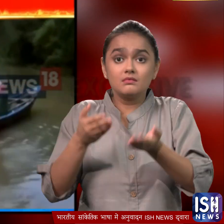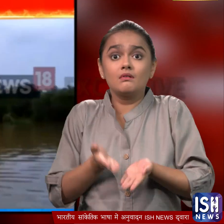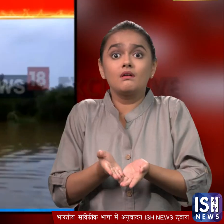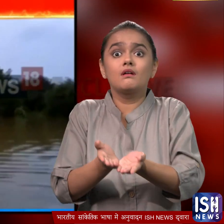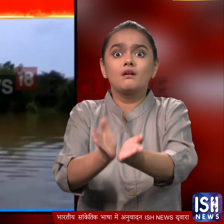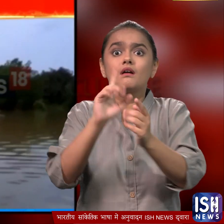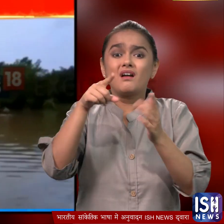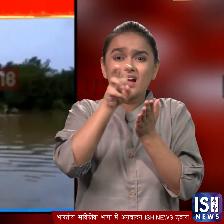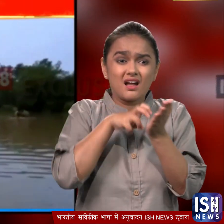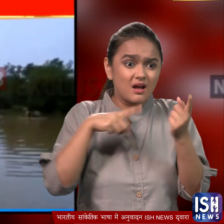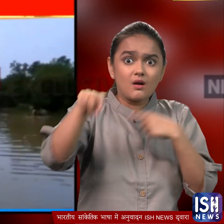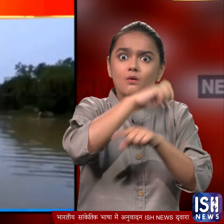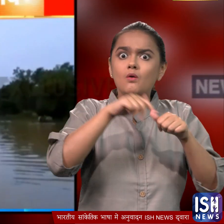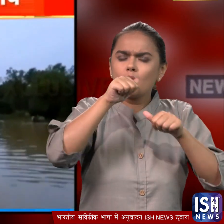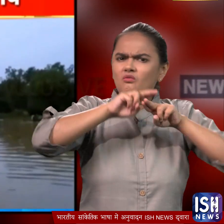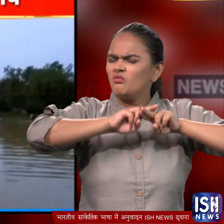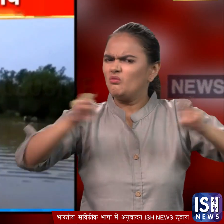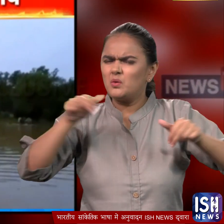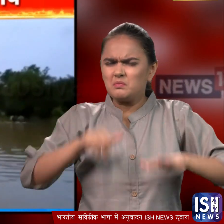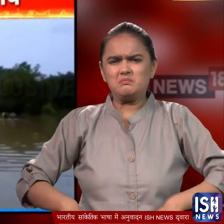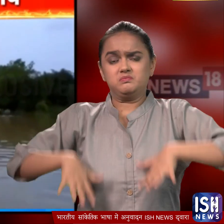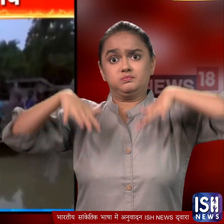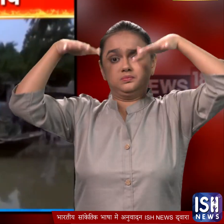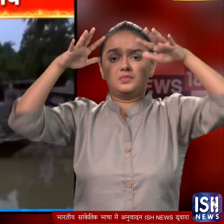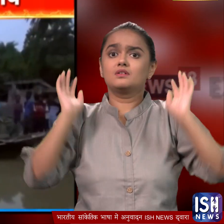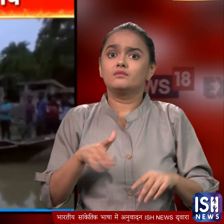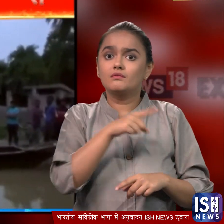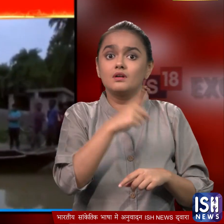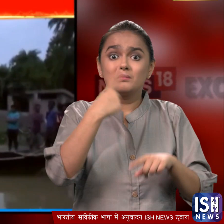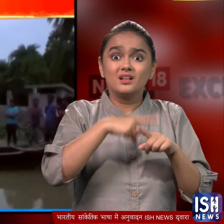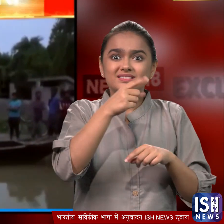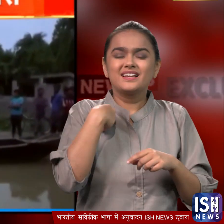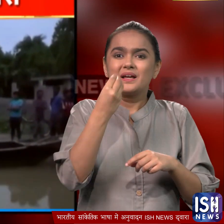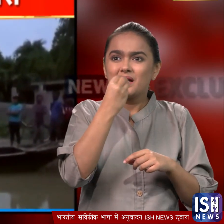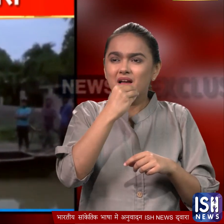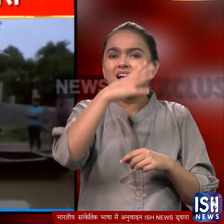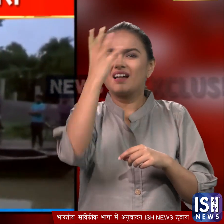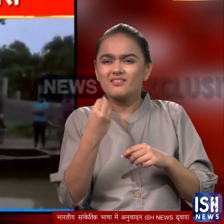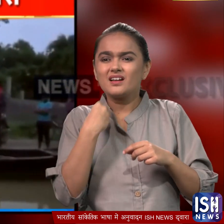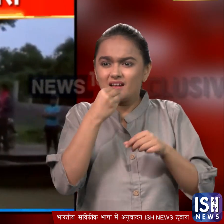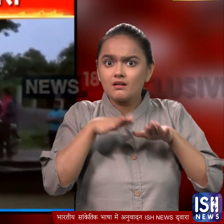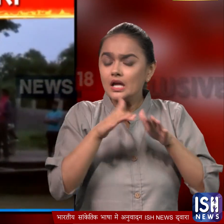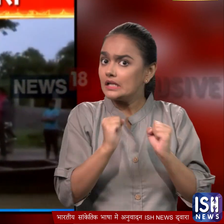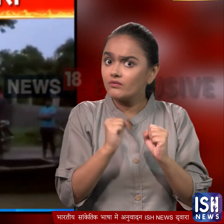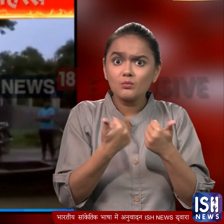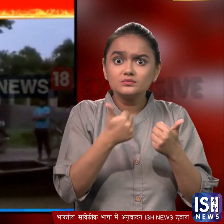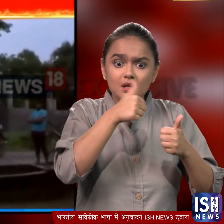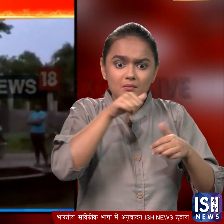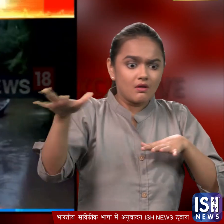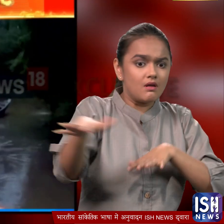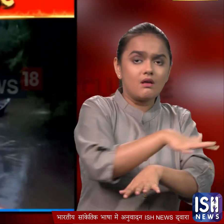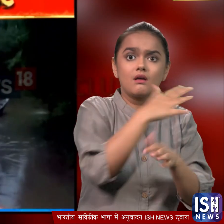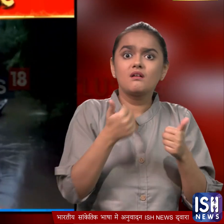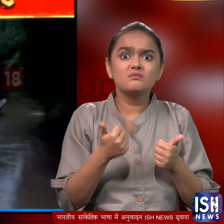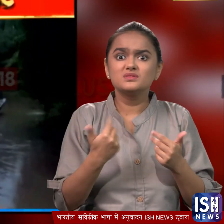आते दिखे। पूरे के पूरे गांव में बस पानी का कब्जा नजर आया, जिसकी वजह से लोगों के लिए 2 वक्त के खाने का इंतजाम कर पाना भी मुश्किल हो